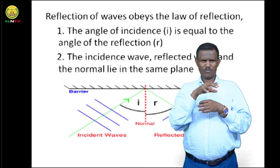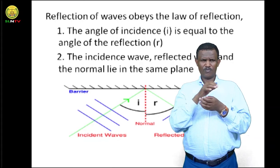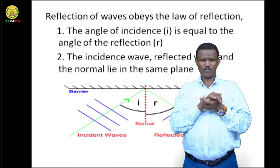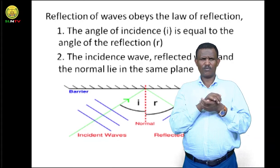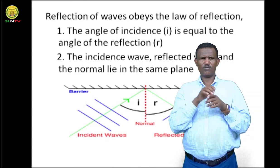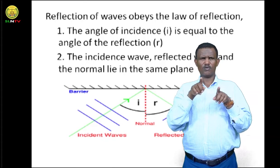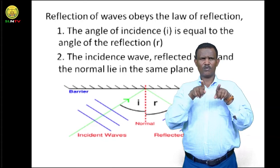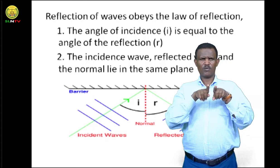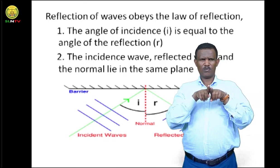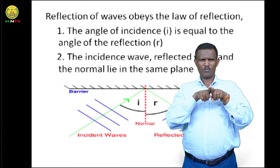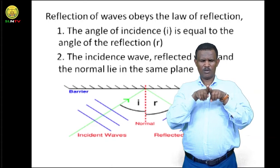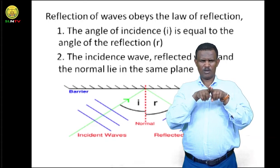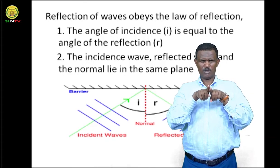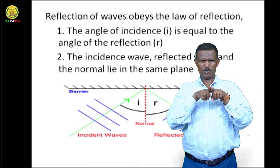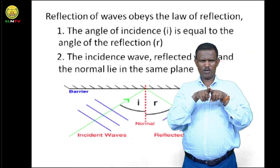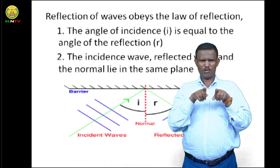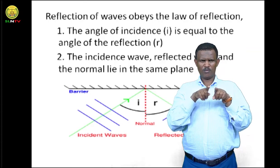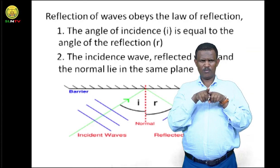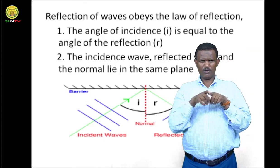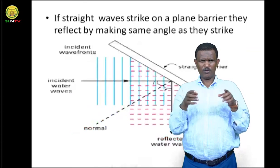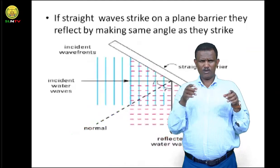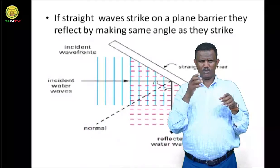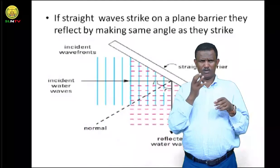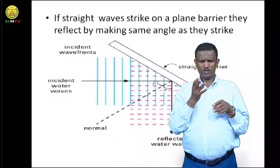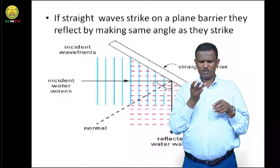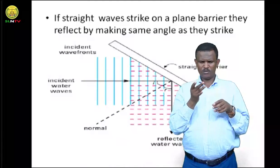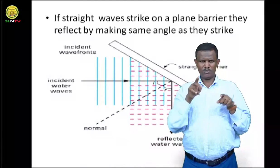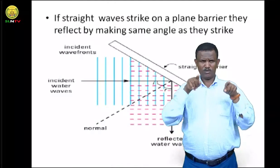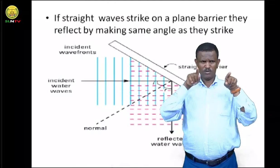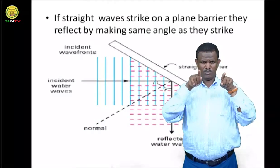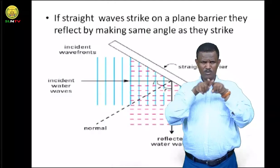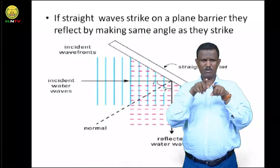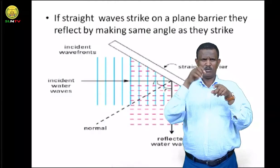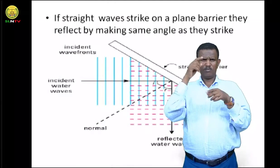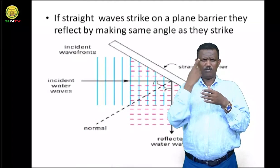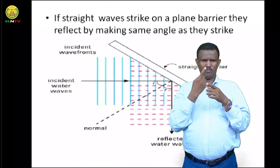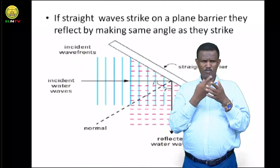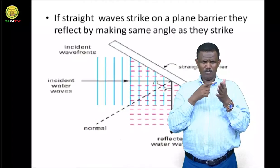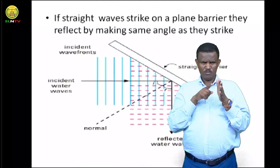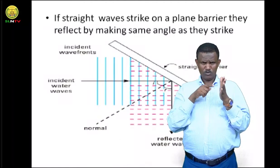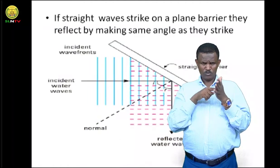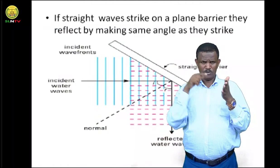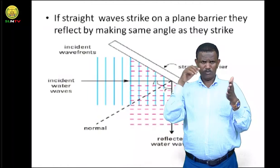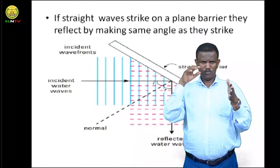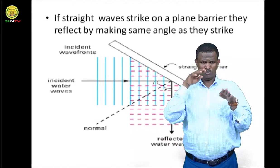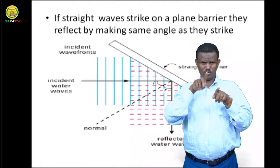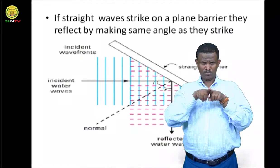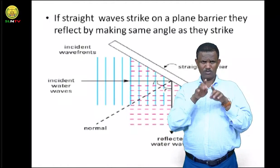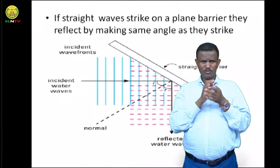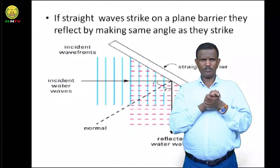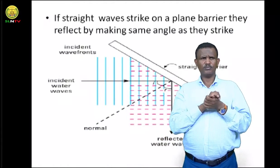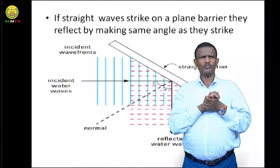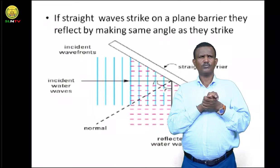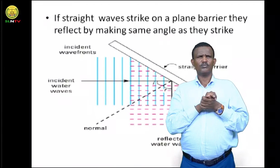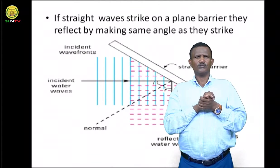wada dhacaan same point on the plane means way haddii aan weefkeena reflection-ka aan